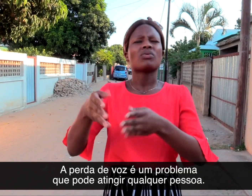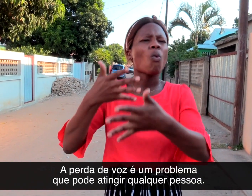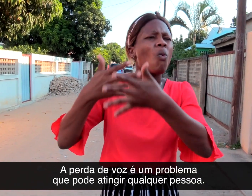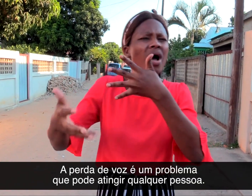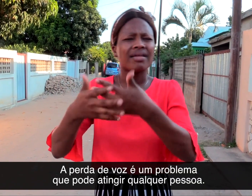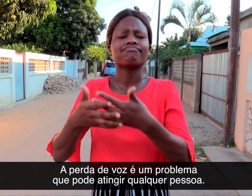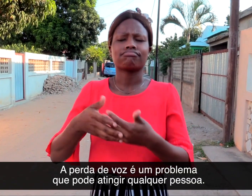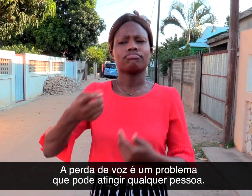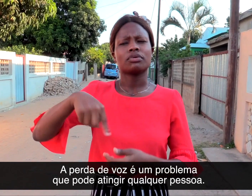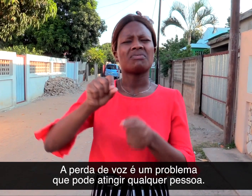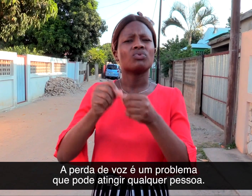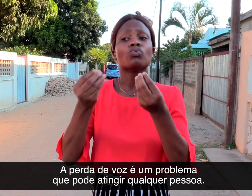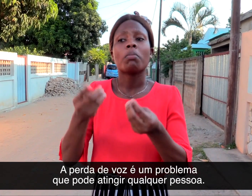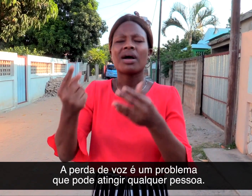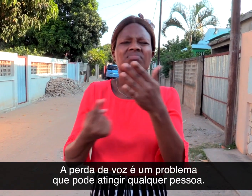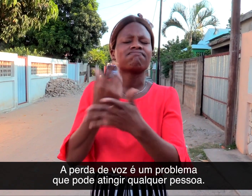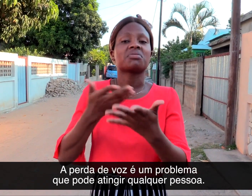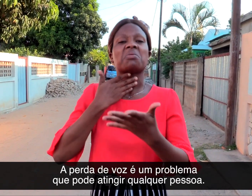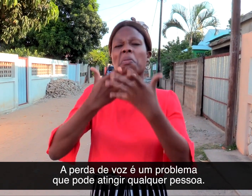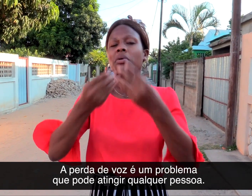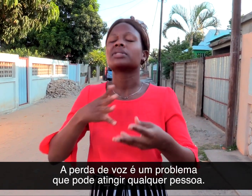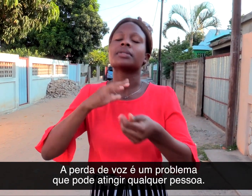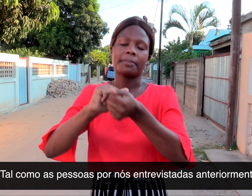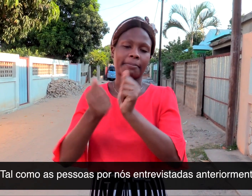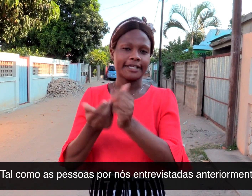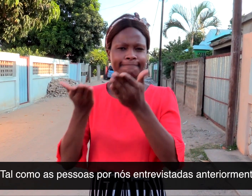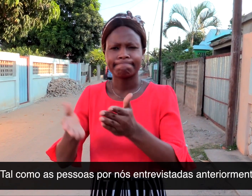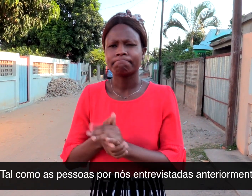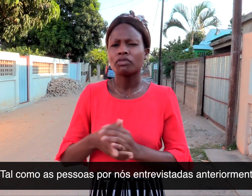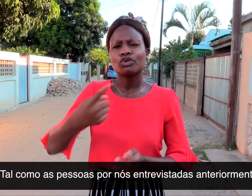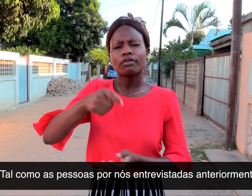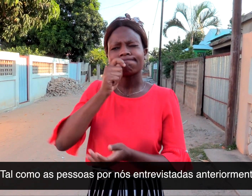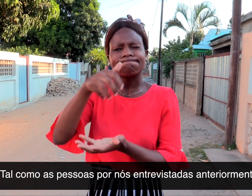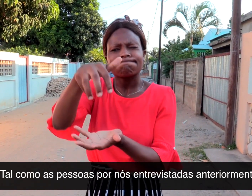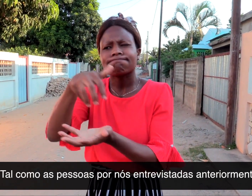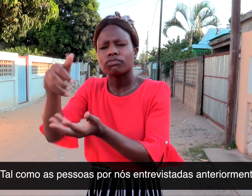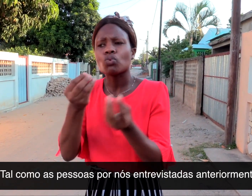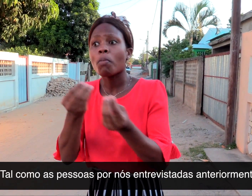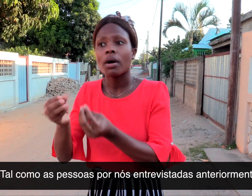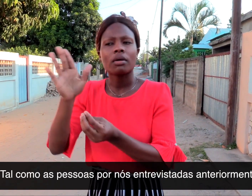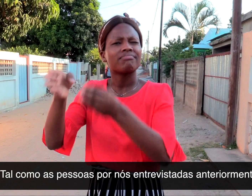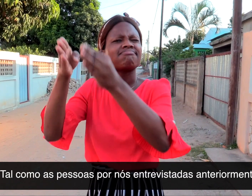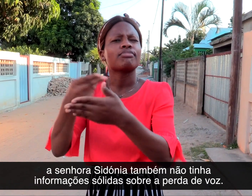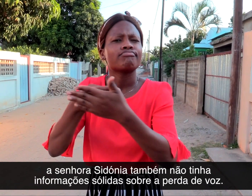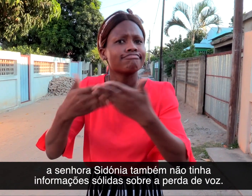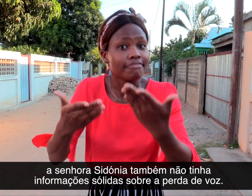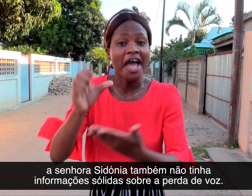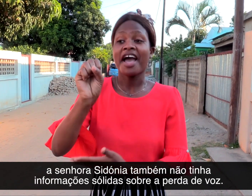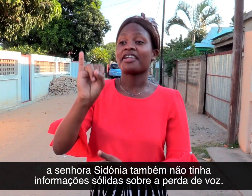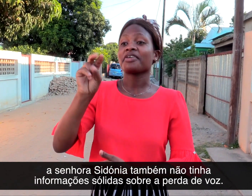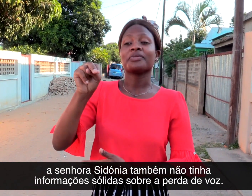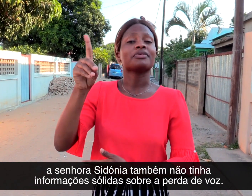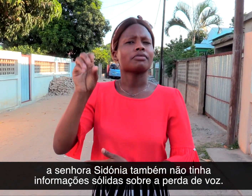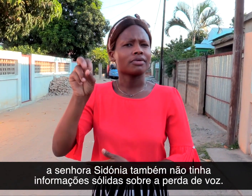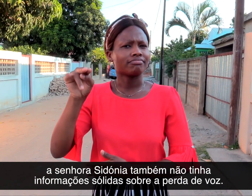A perda de voz é um problema que pode atingir qualquer pessoa, tal como as pessoas por nós entrevistadas anteriormente. A senhora